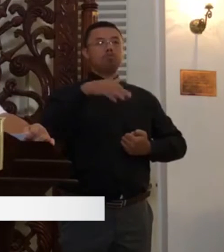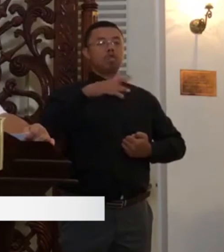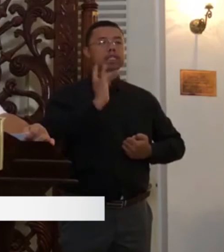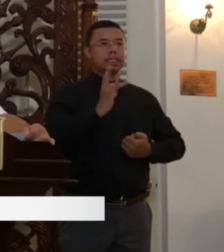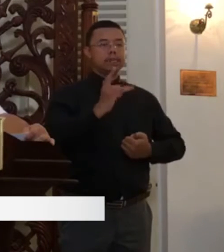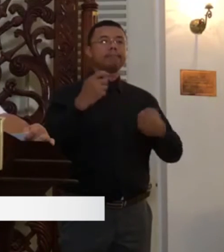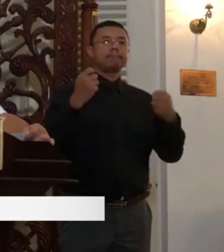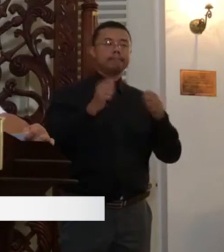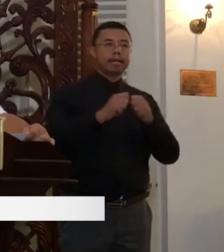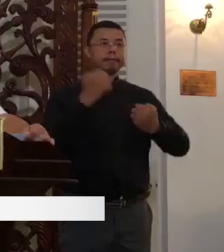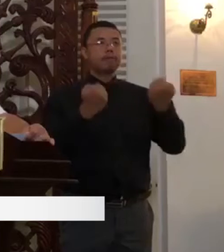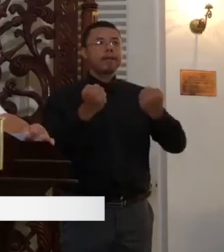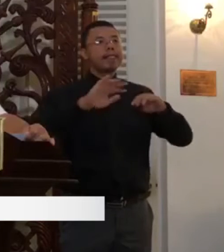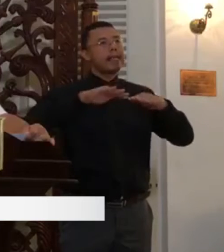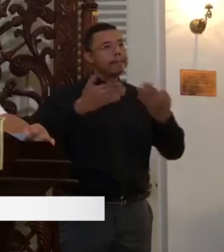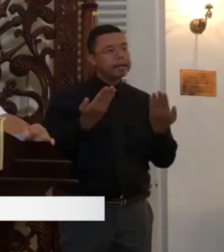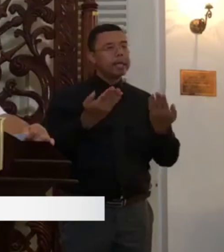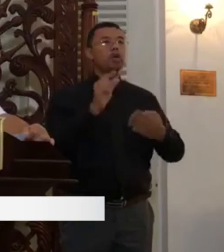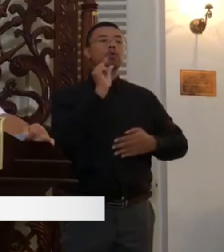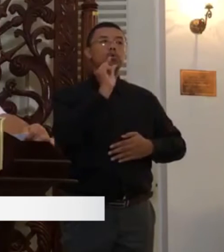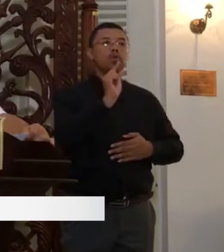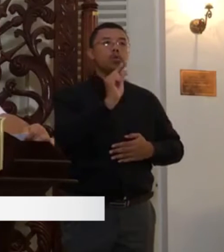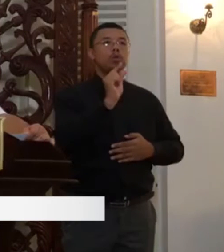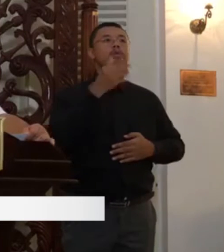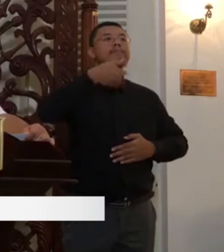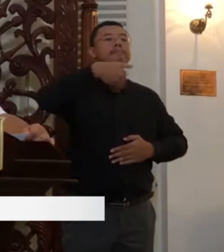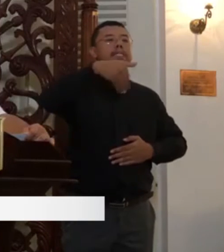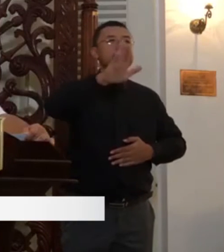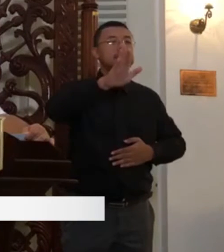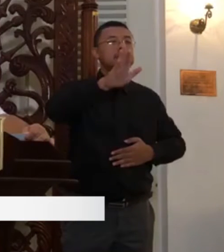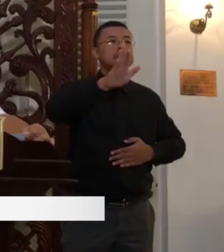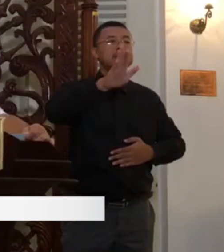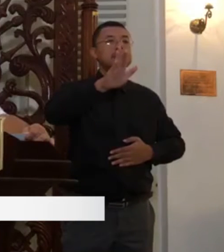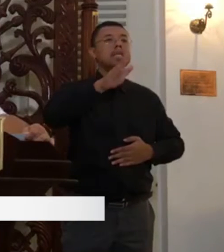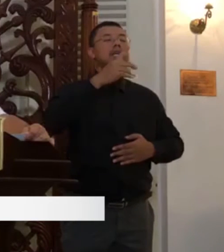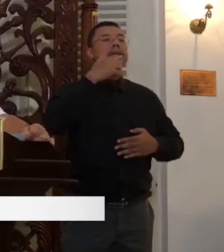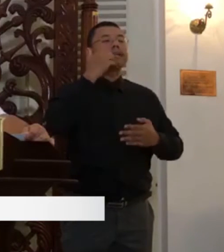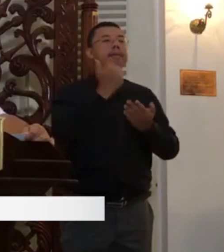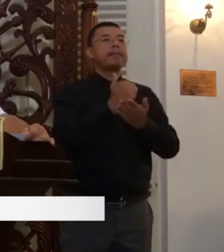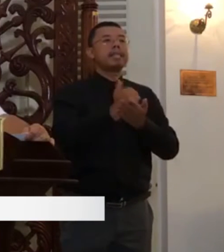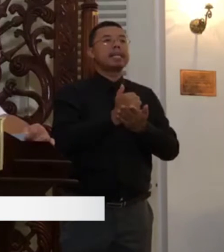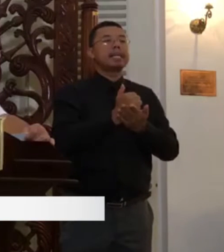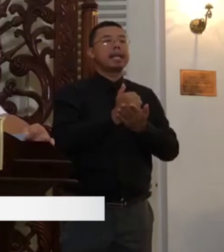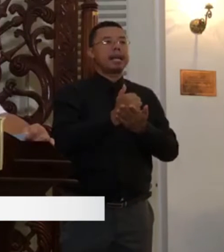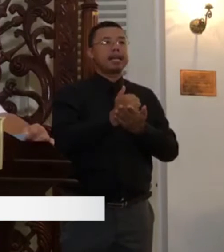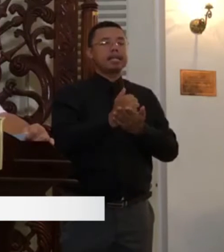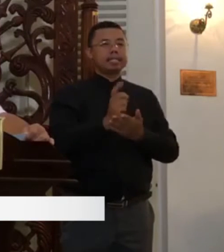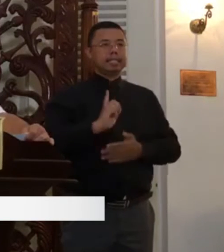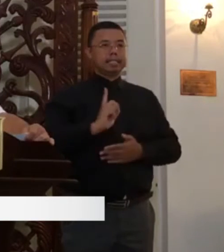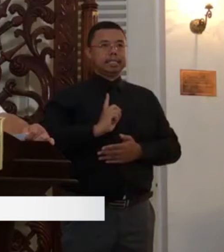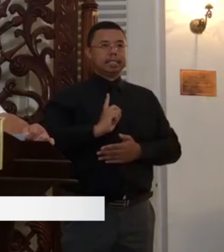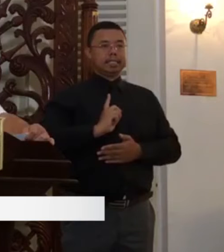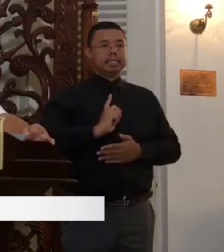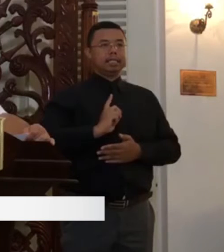untuk digunakan hanya untuk bepergian memenuhi kebutuhan pokok.